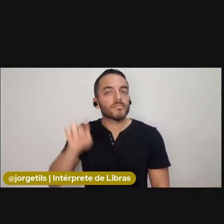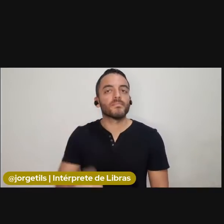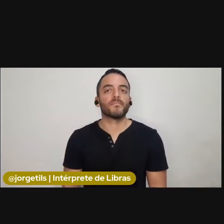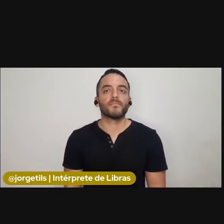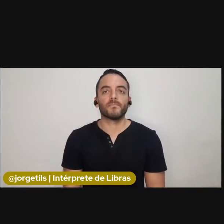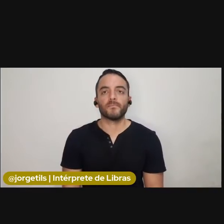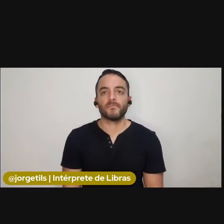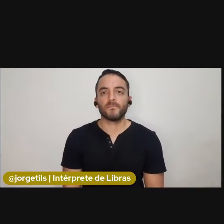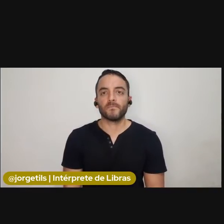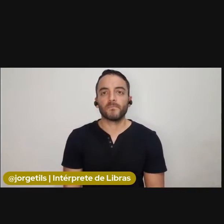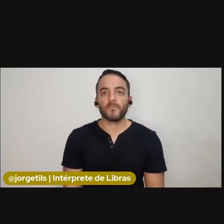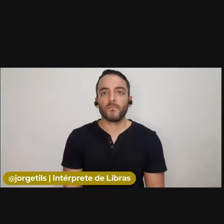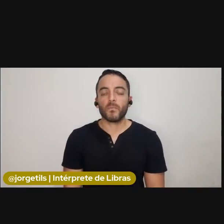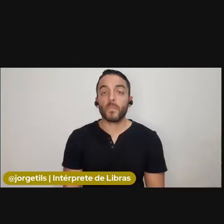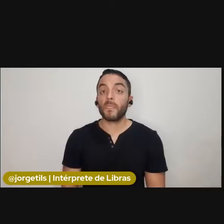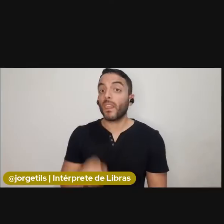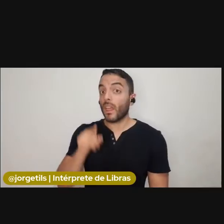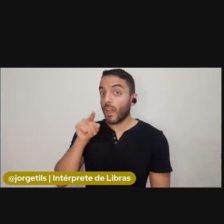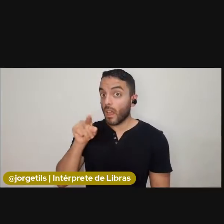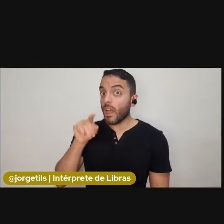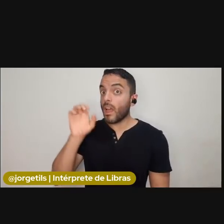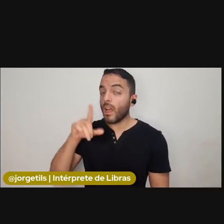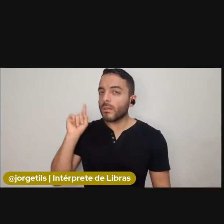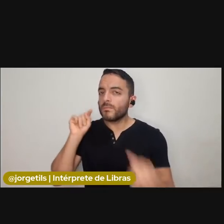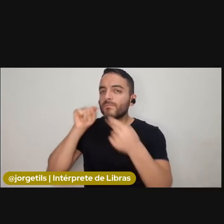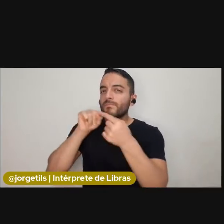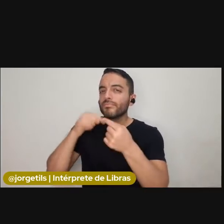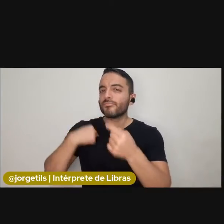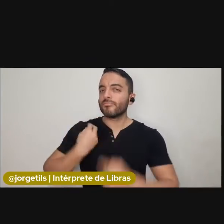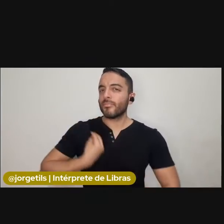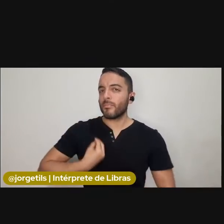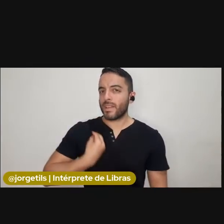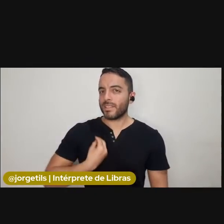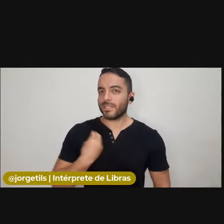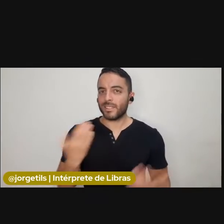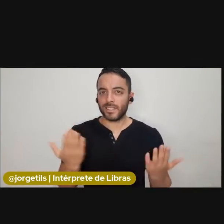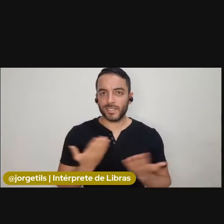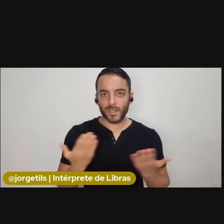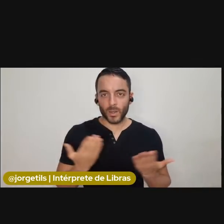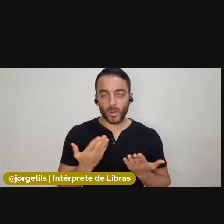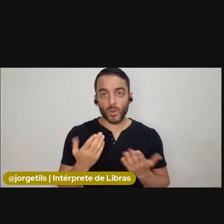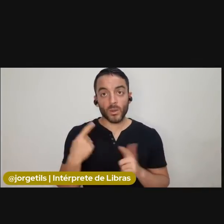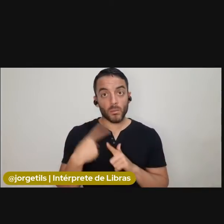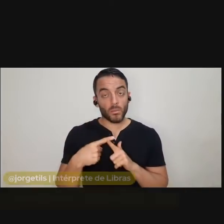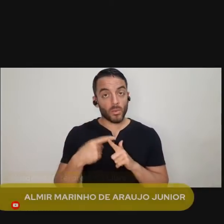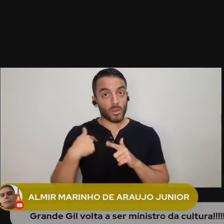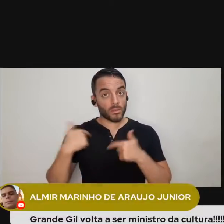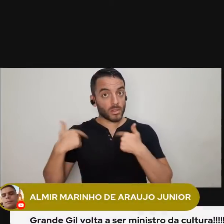essas coisas é que dão sentido um pouco à minha presença aqui, pelo fato de que no meu trabalho,